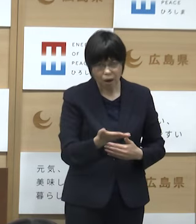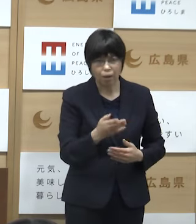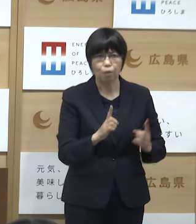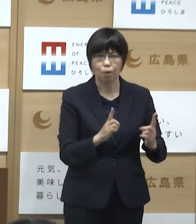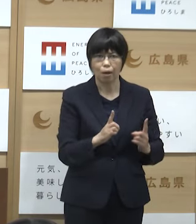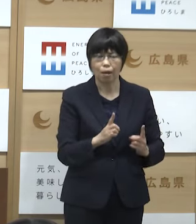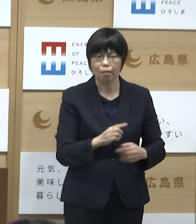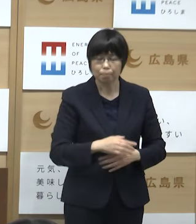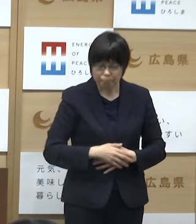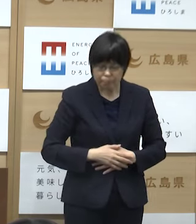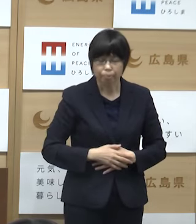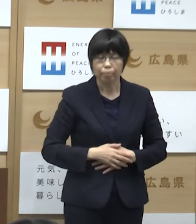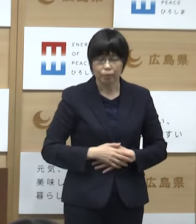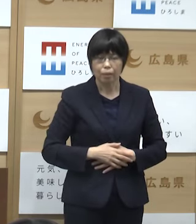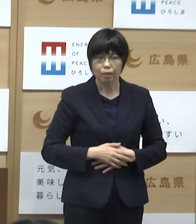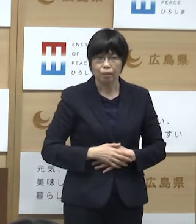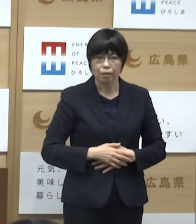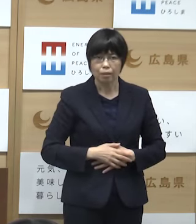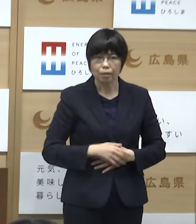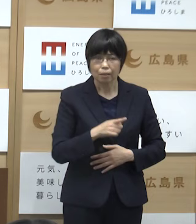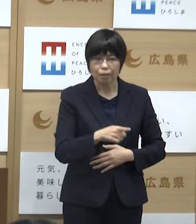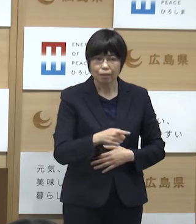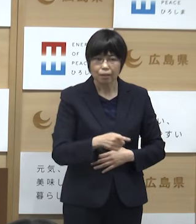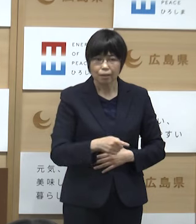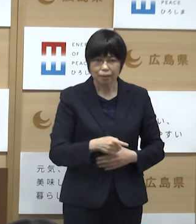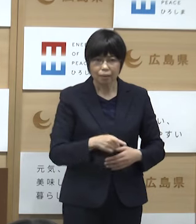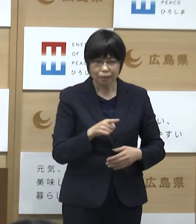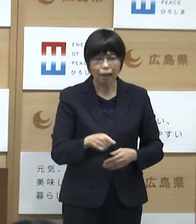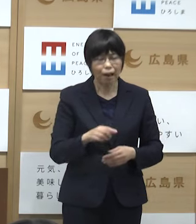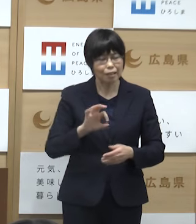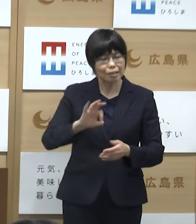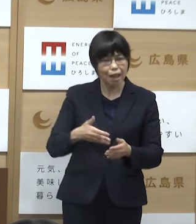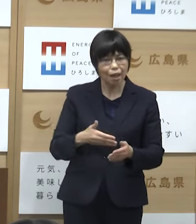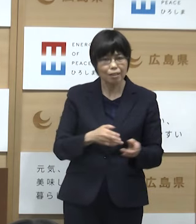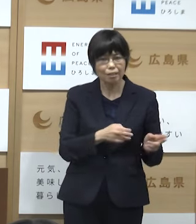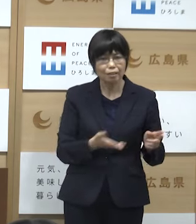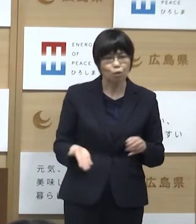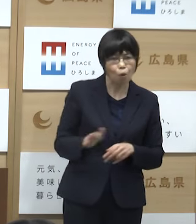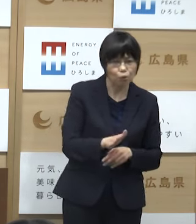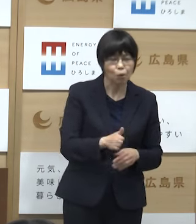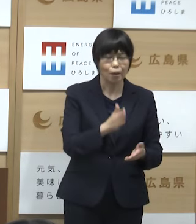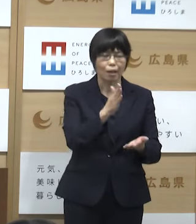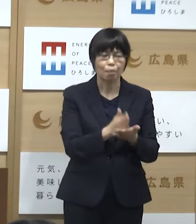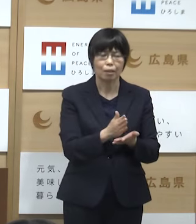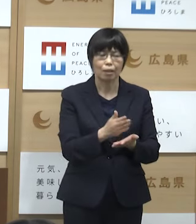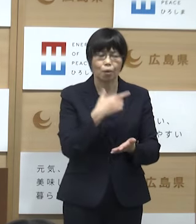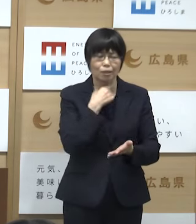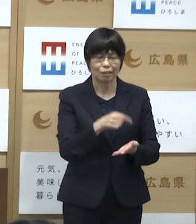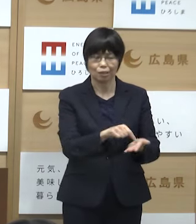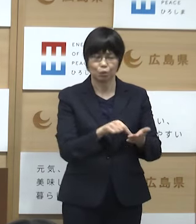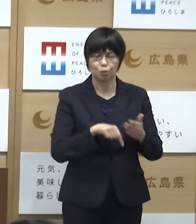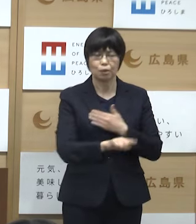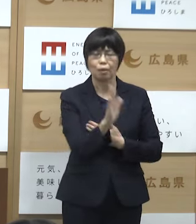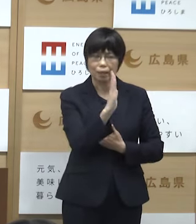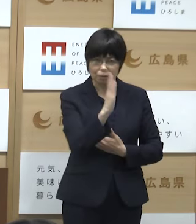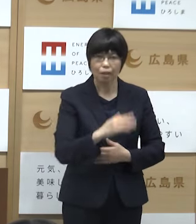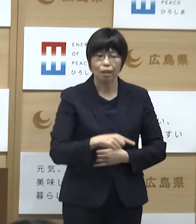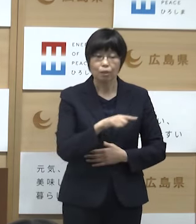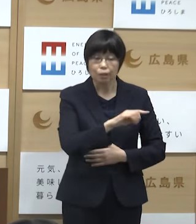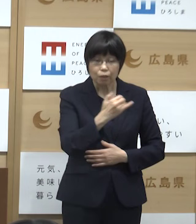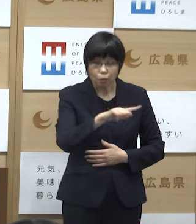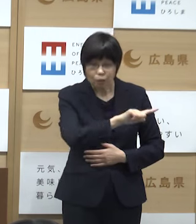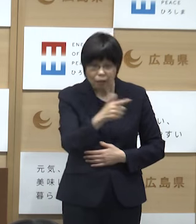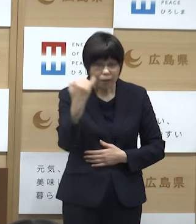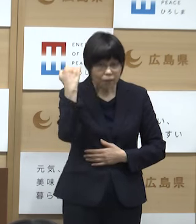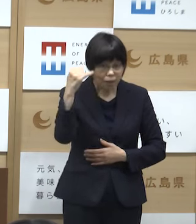って、だからやめてくれということではなかったというふうに思います。まあ、いただいたご意見を踏まえて、